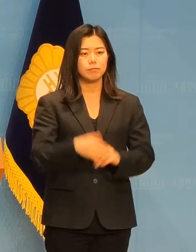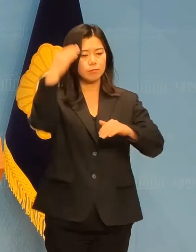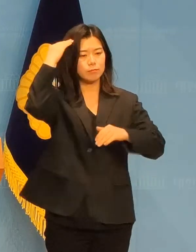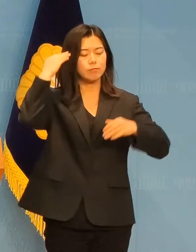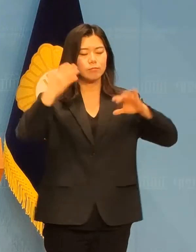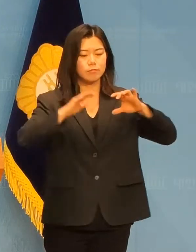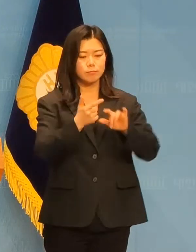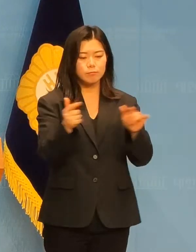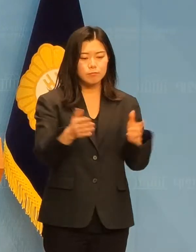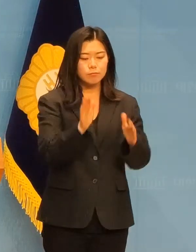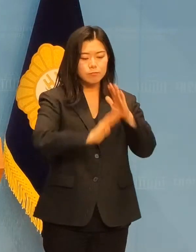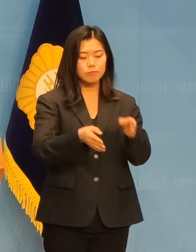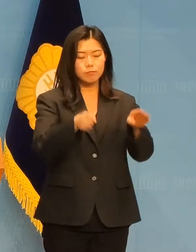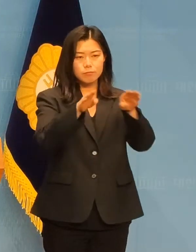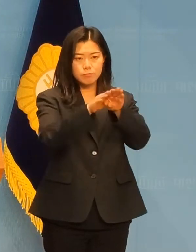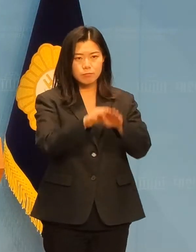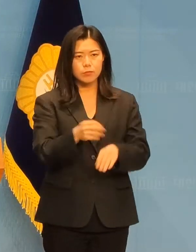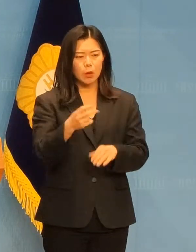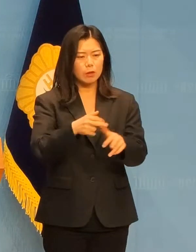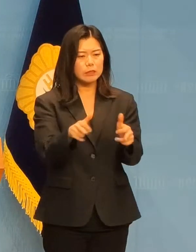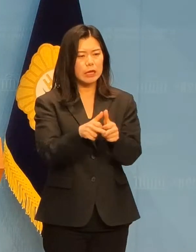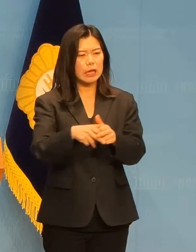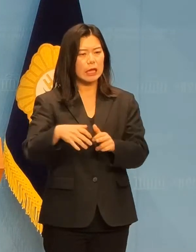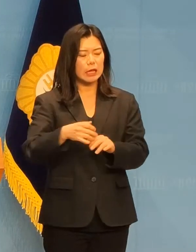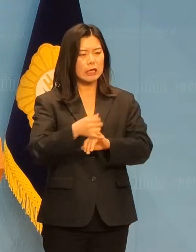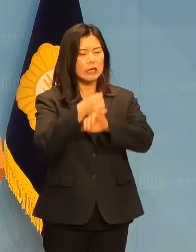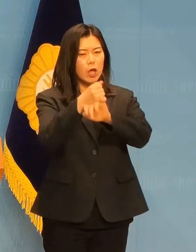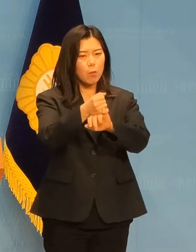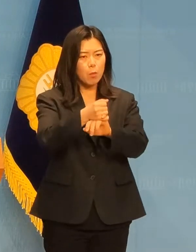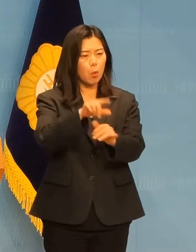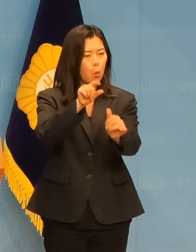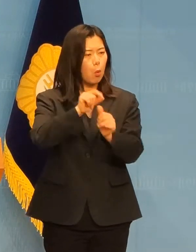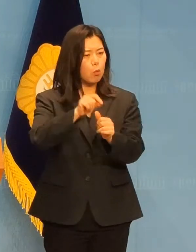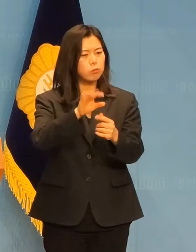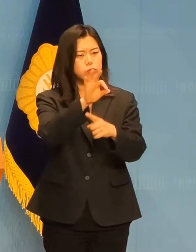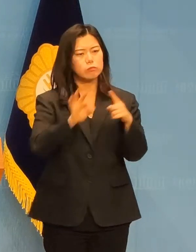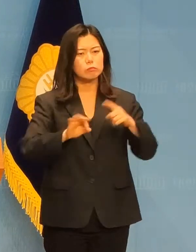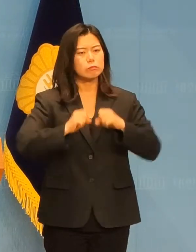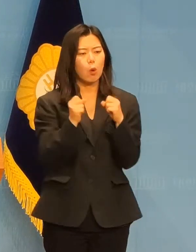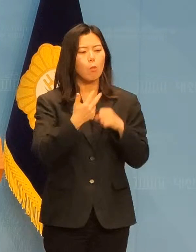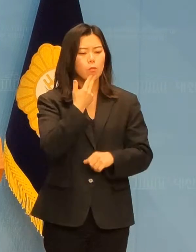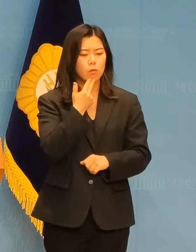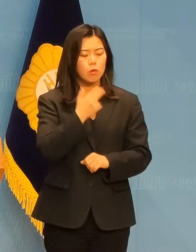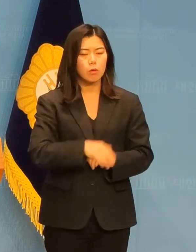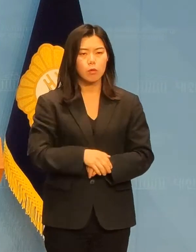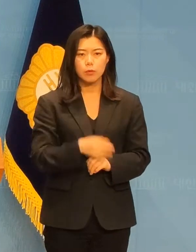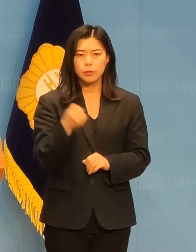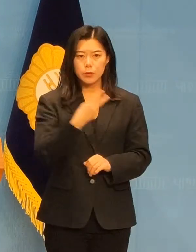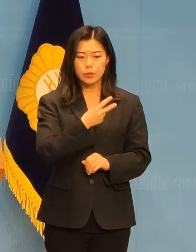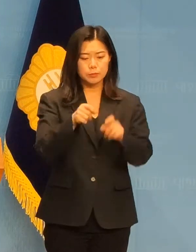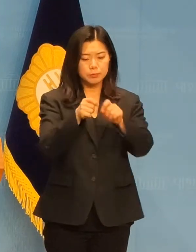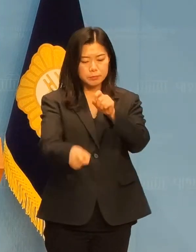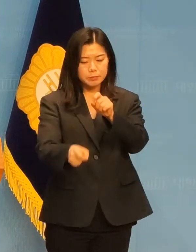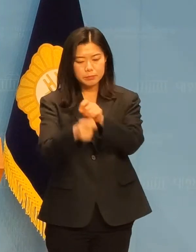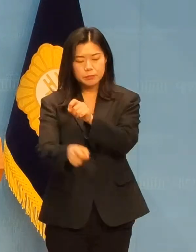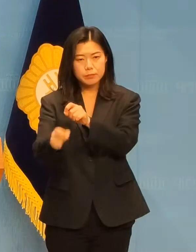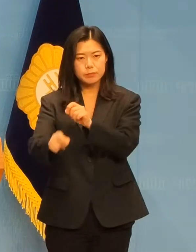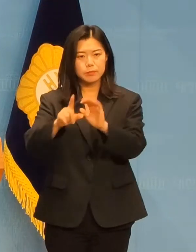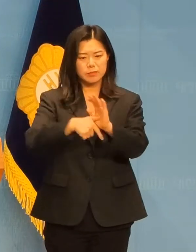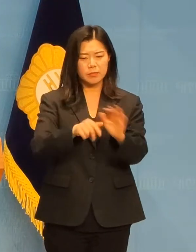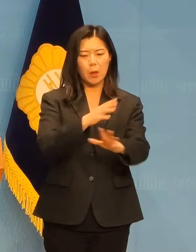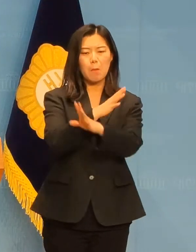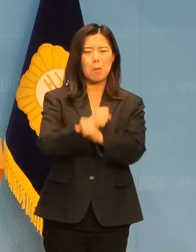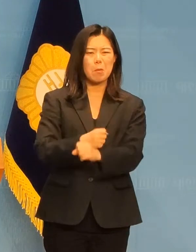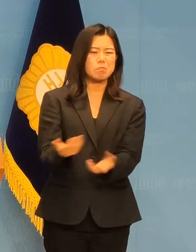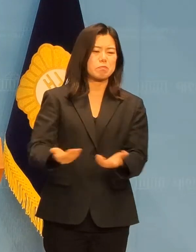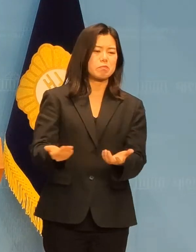많은 공공기관이 심지어 장애인 의무 고용 비중을 지키지 않고 있고, 또 하청 과정에서 비정규직을